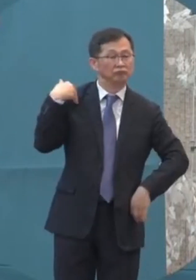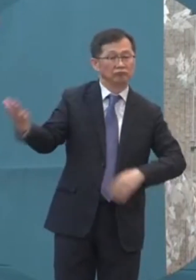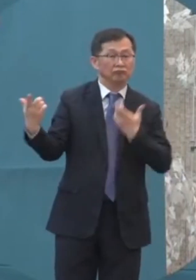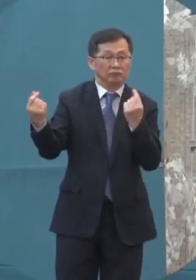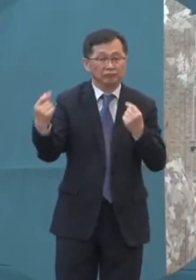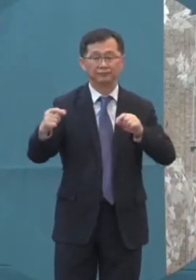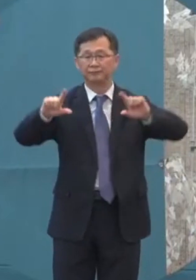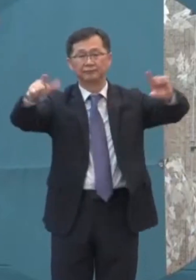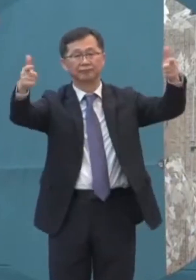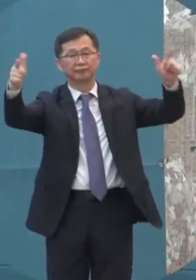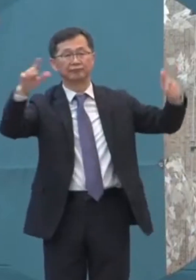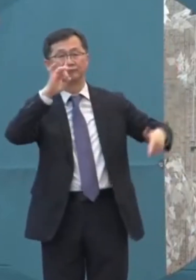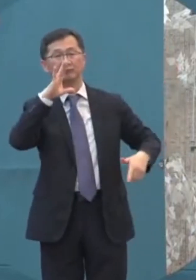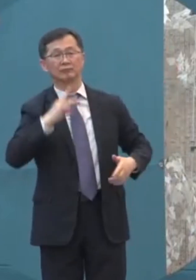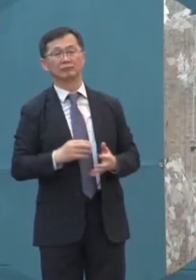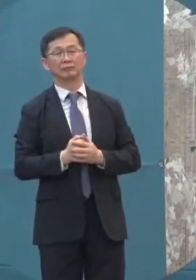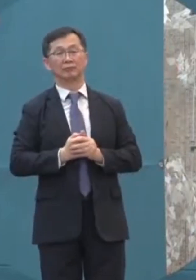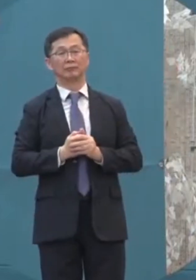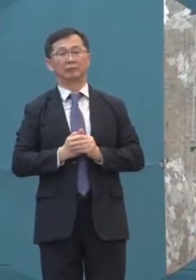않습니다.